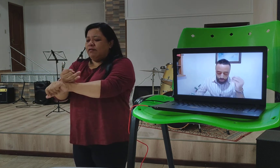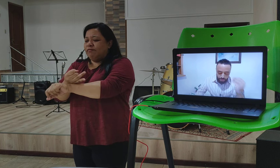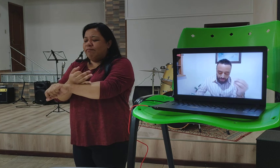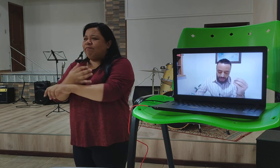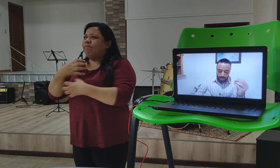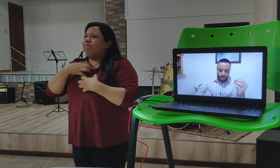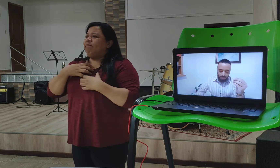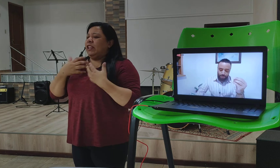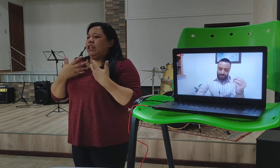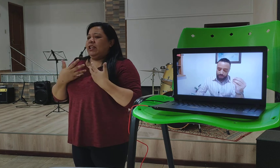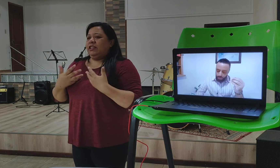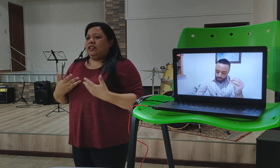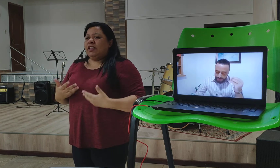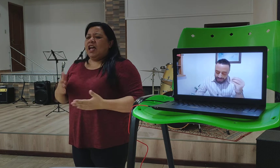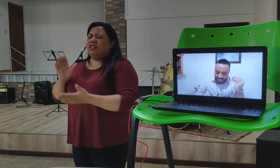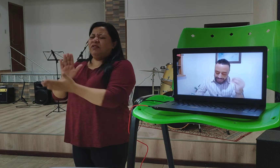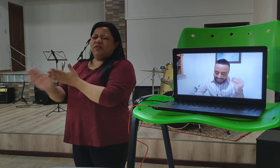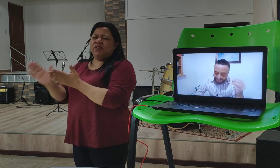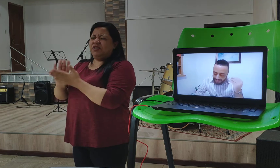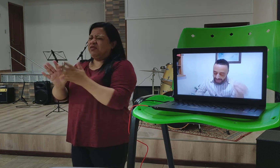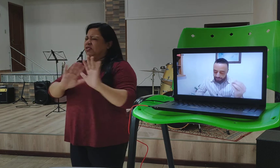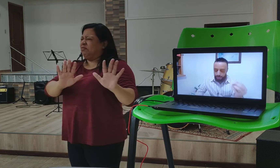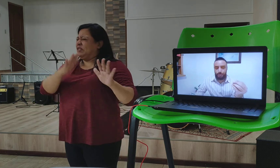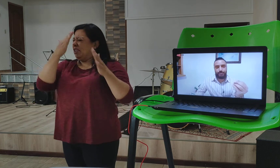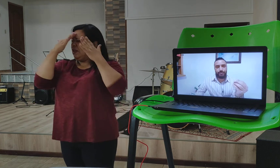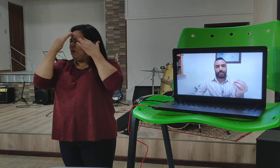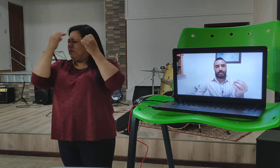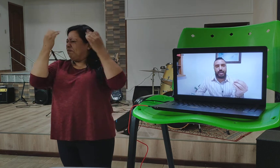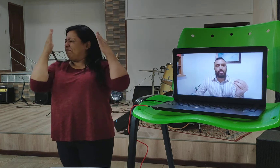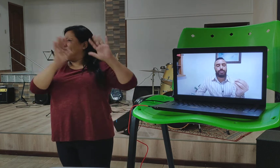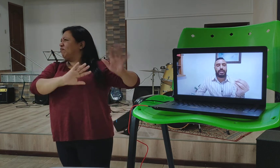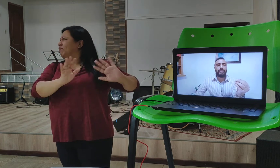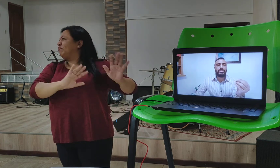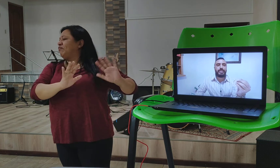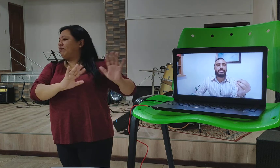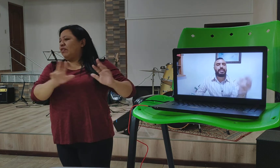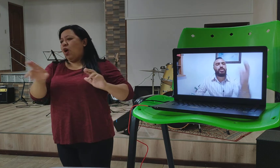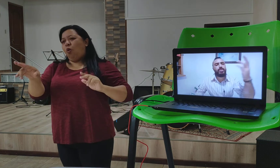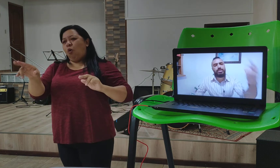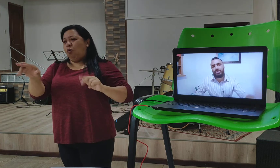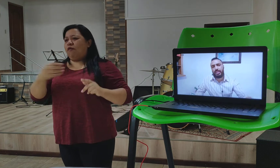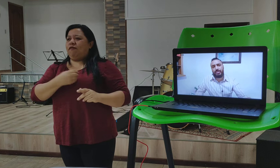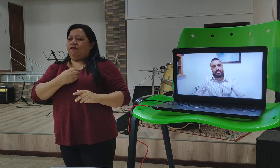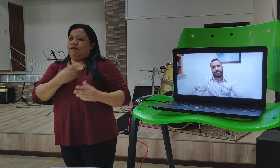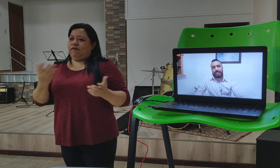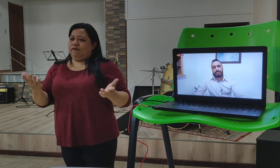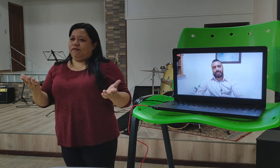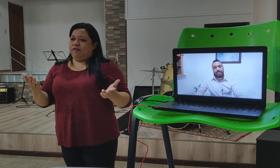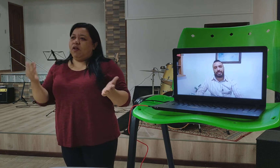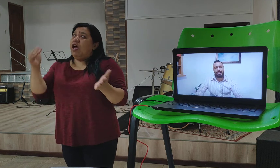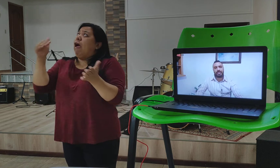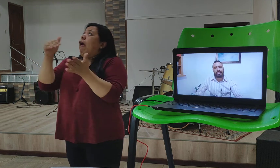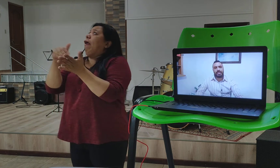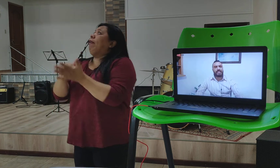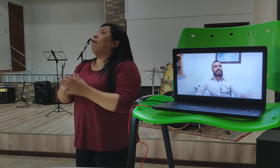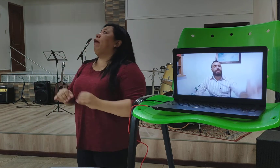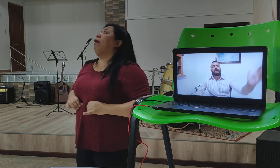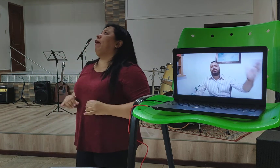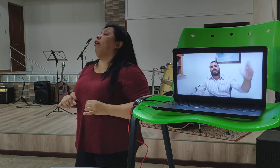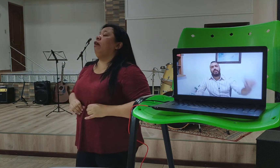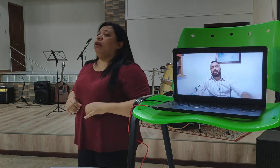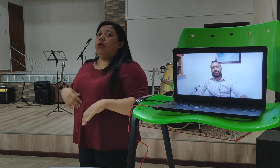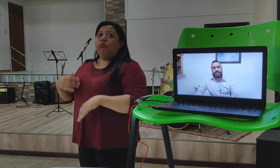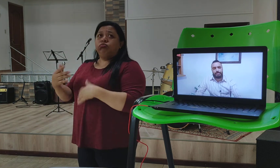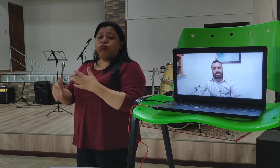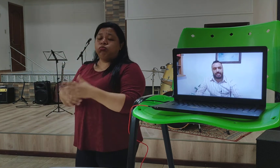cansaço emocional, uma situação muito desagradável. E é como se ele dissesse: até quando, Senhor, isso vai acontecer? Até